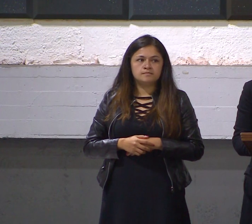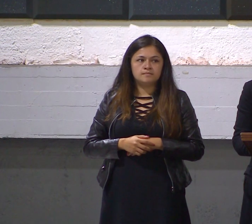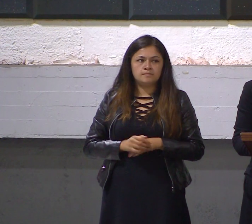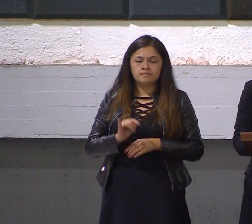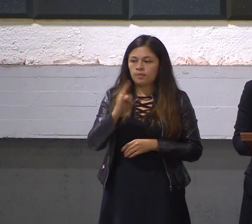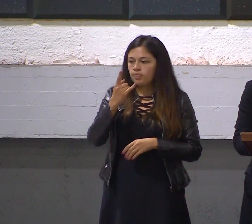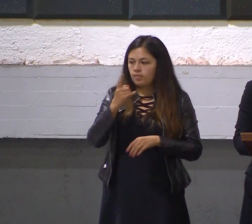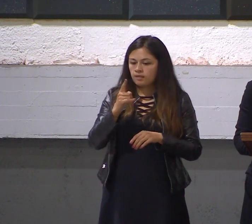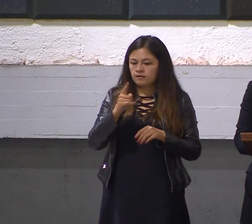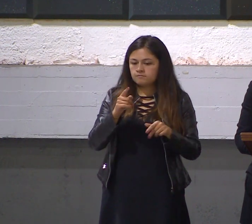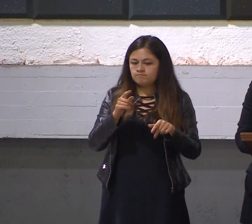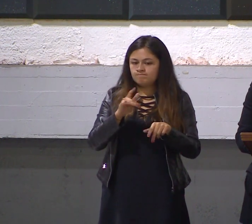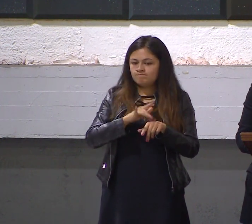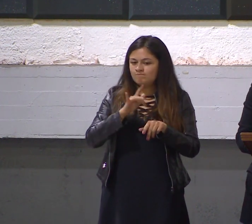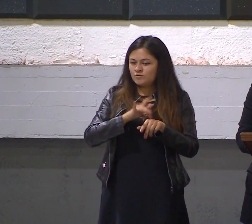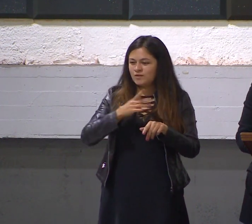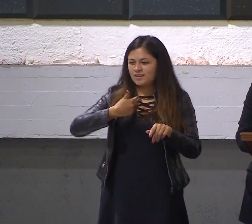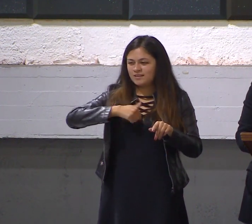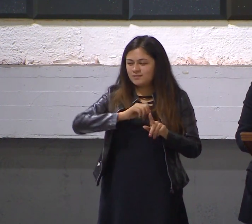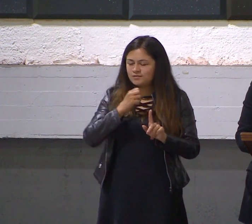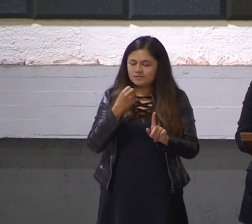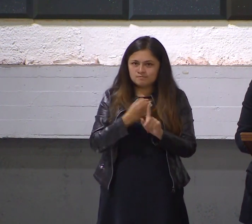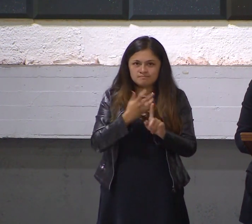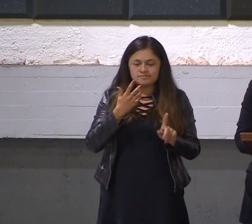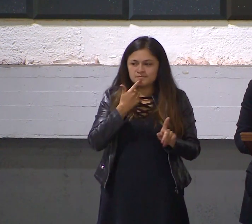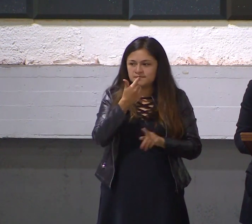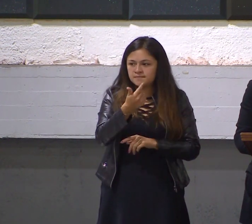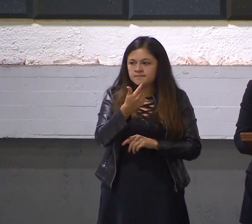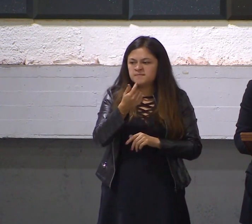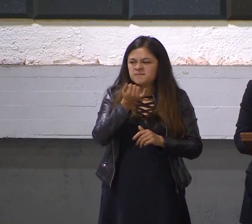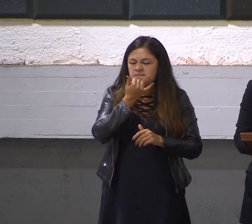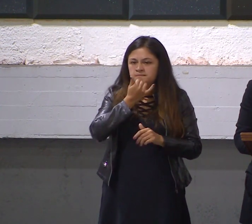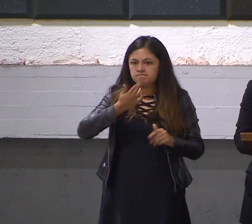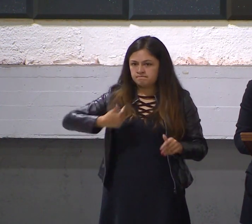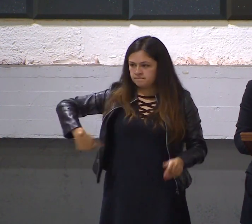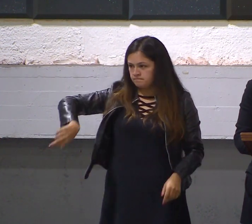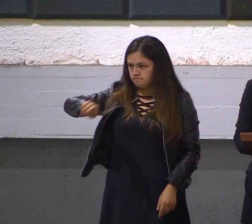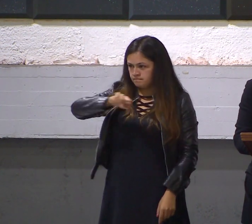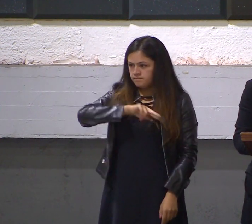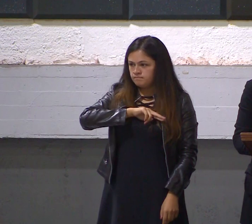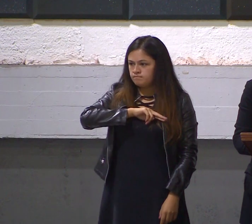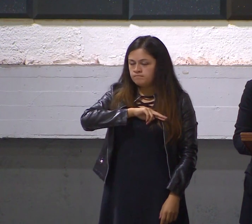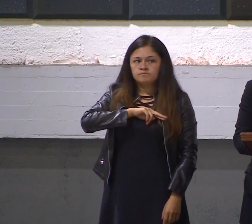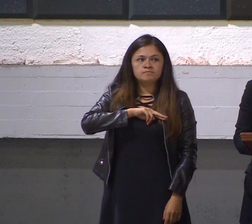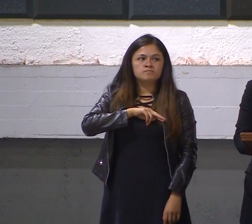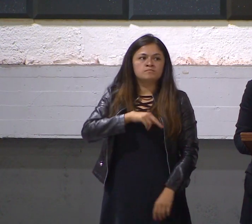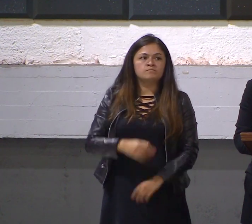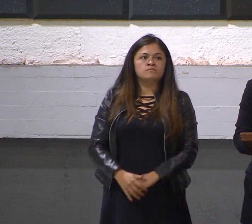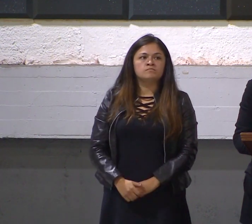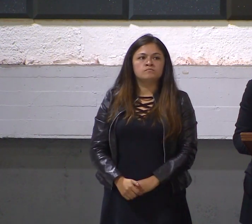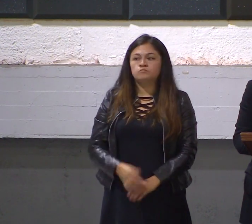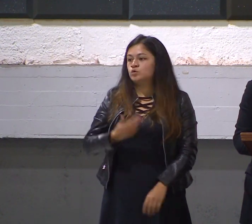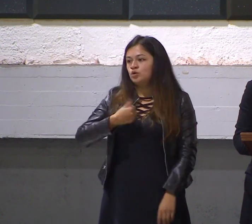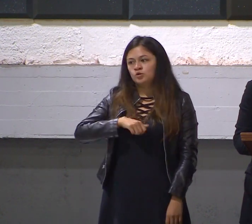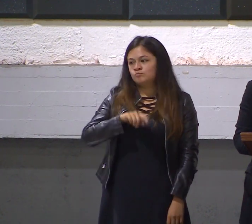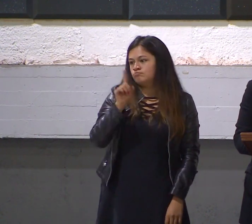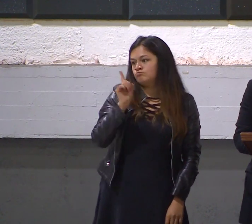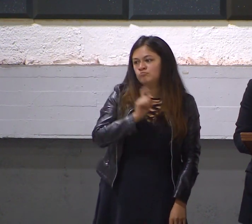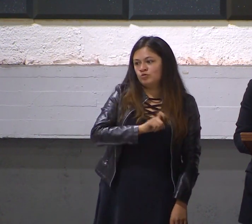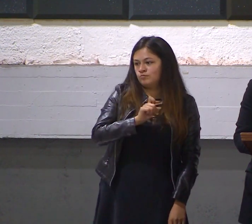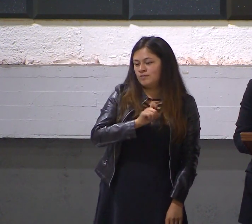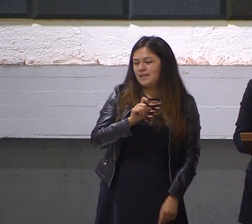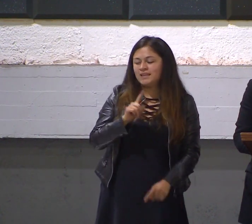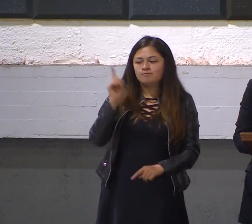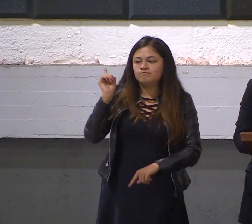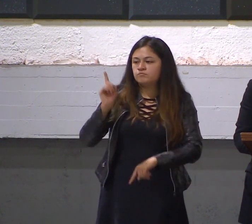mucho mucho énfasis es que nosotros no debemos y no podemos creo yo